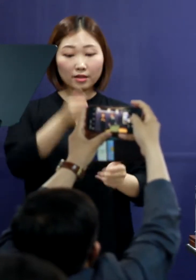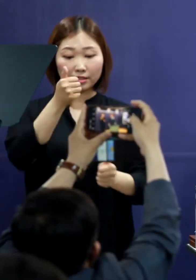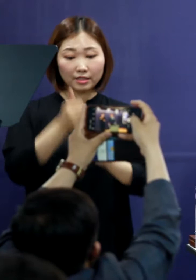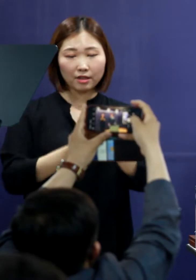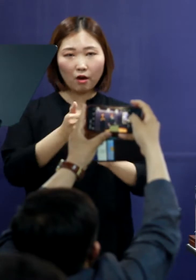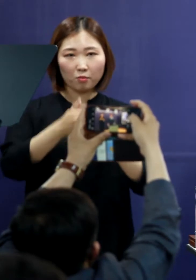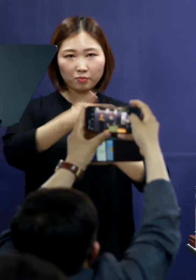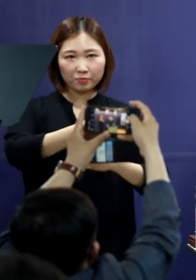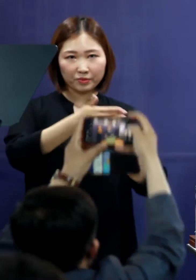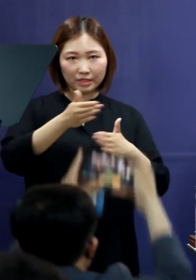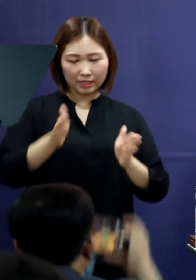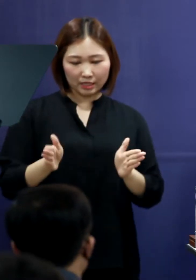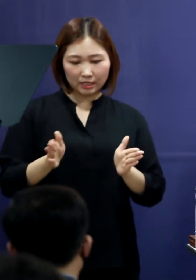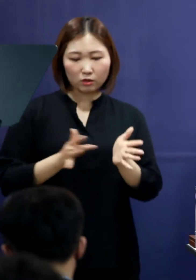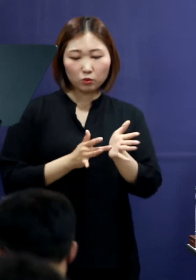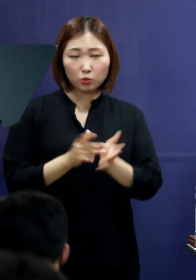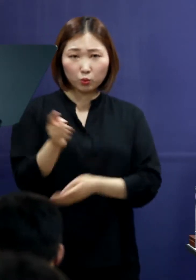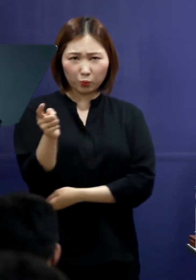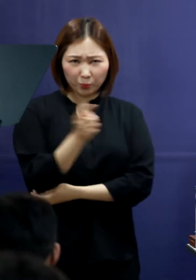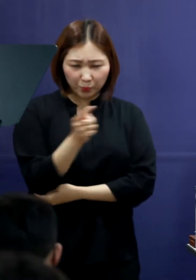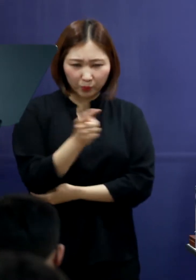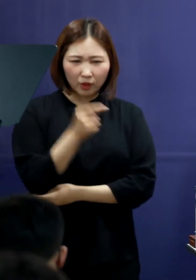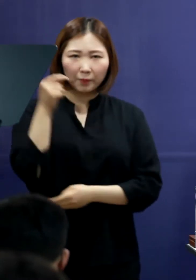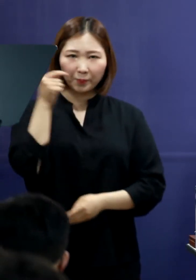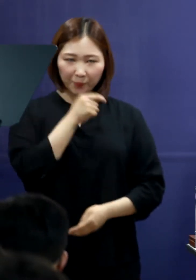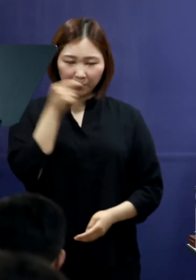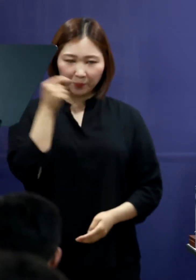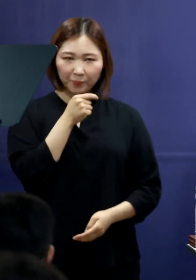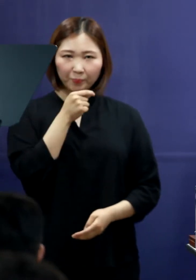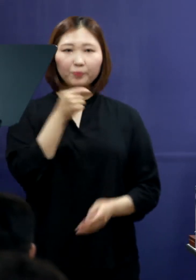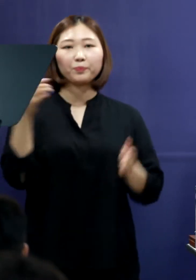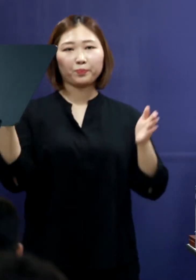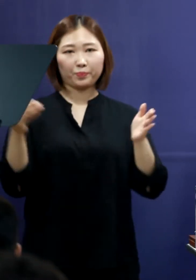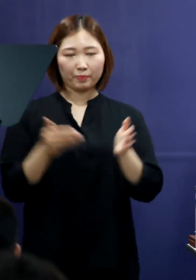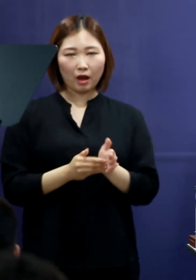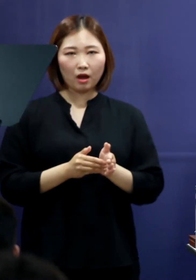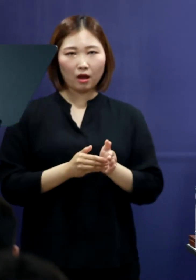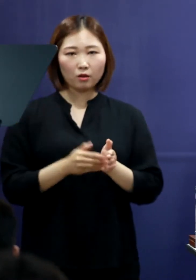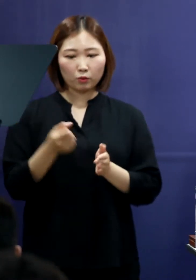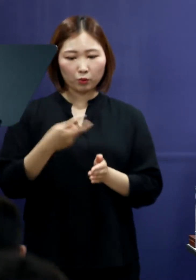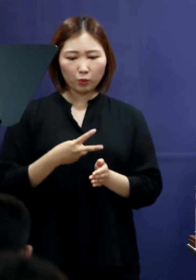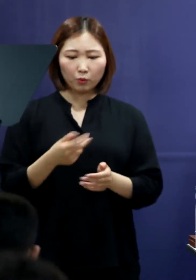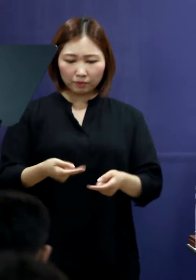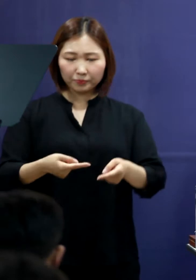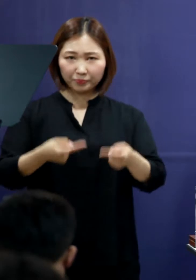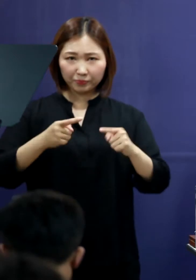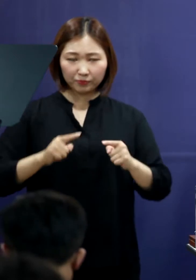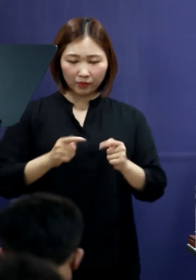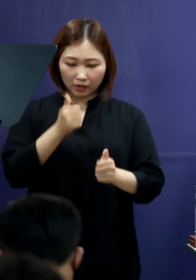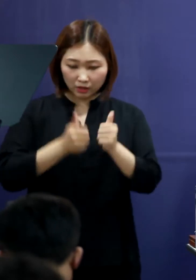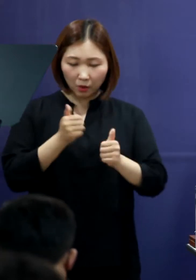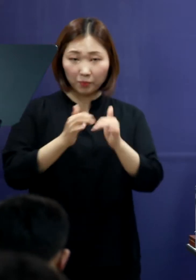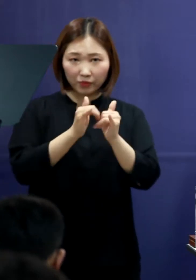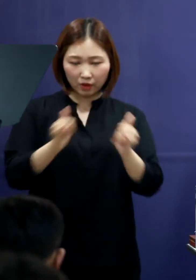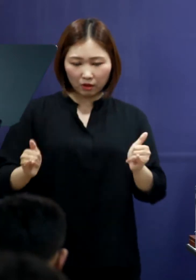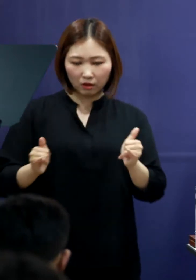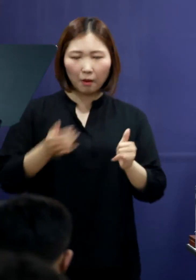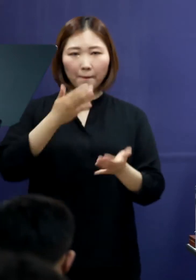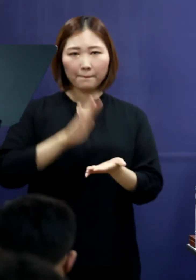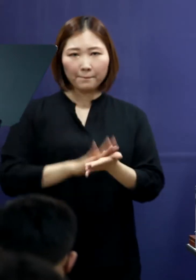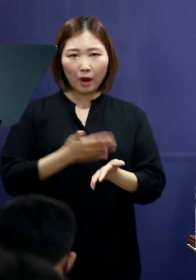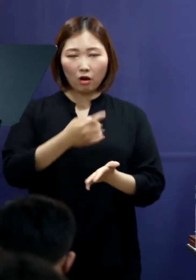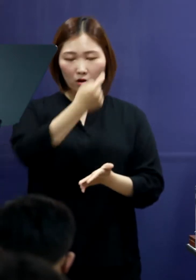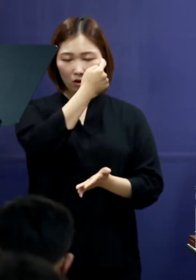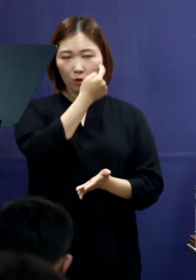시험실에 대해서 소독을 좀 철저히 실시하고 응시자를 대상으로 해서 발열검사, 손소독, 마스크